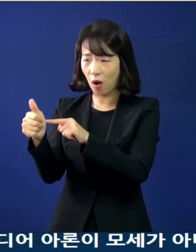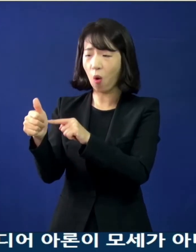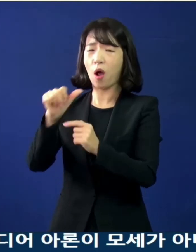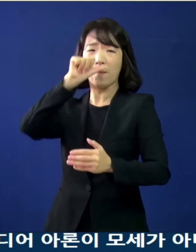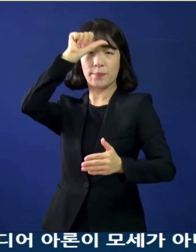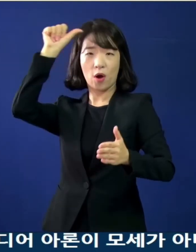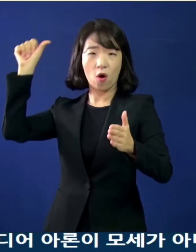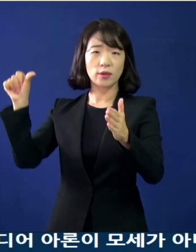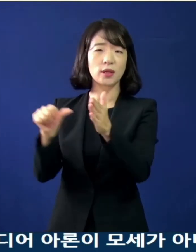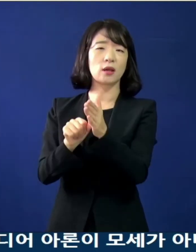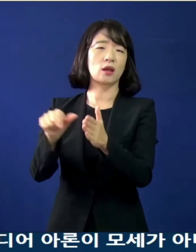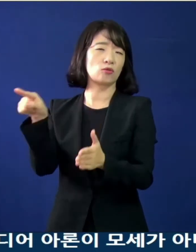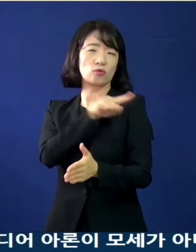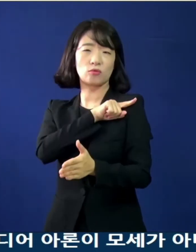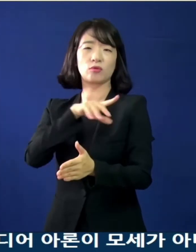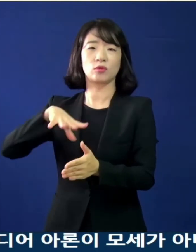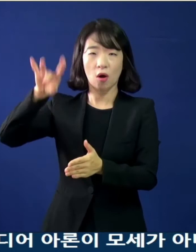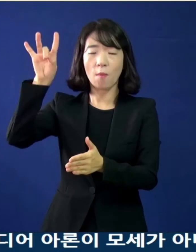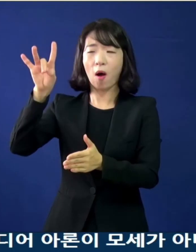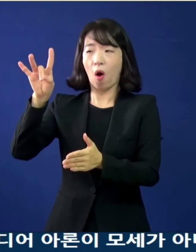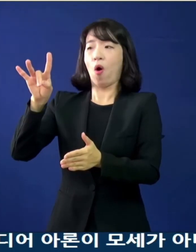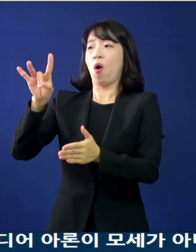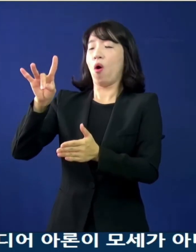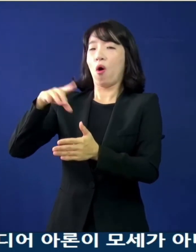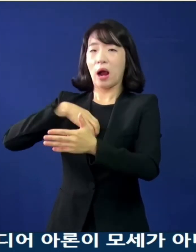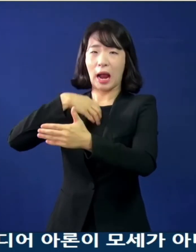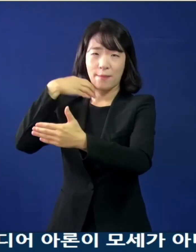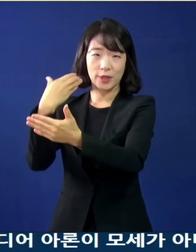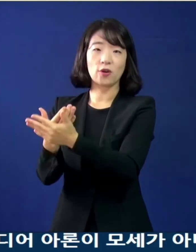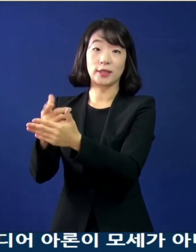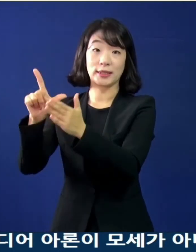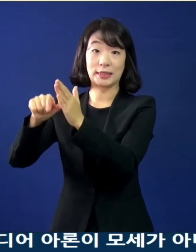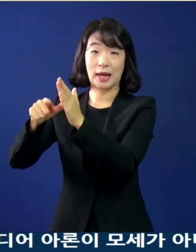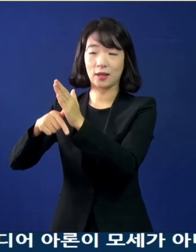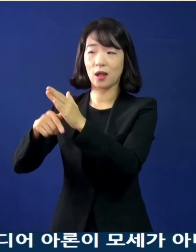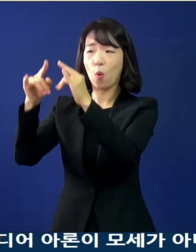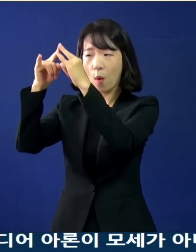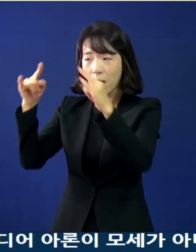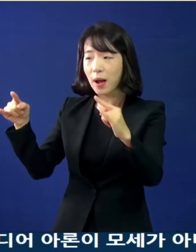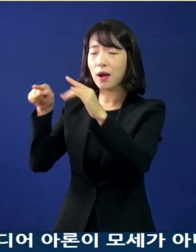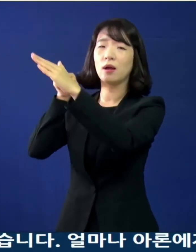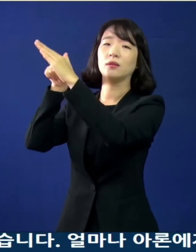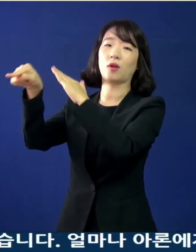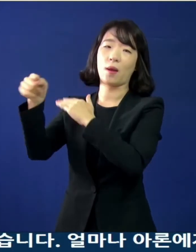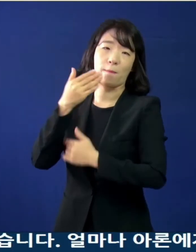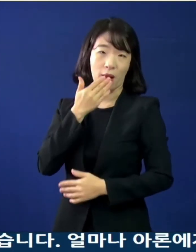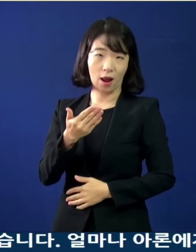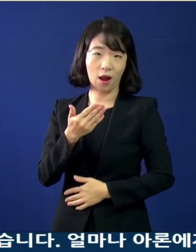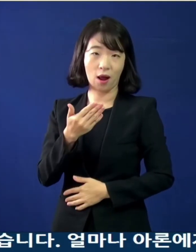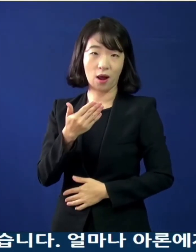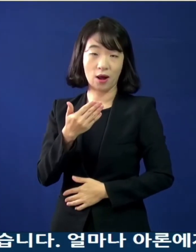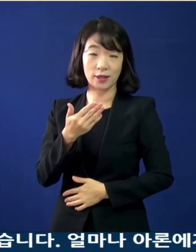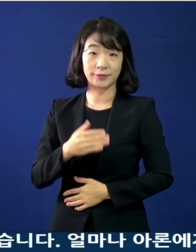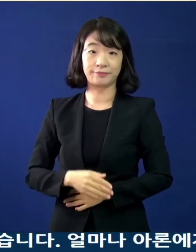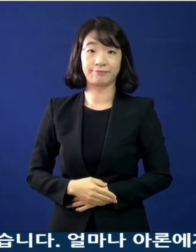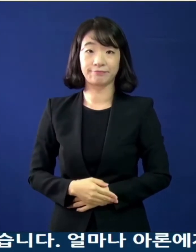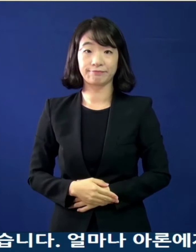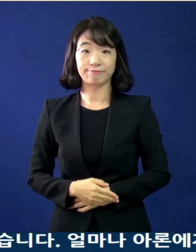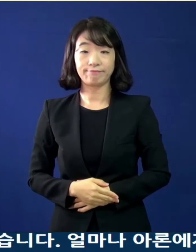일생일대의 사건이 아론에게 벌어지고 있는 거죠. 회막에 들어갈 수 있는 기회가 생긴 겁니다. 23절 눈으로